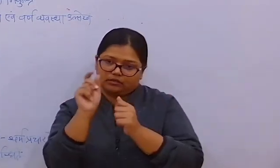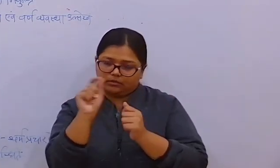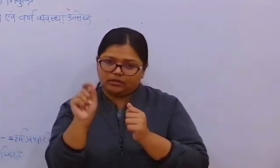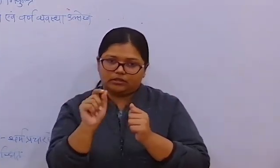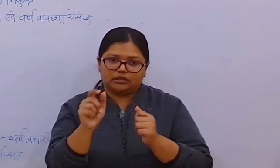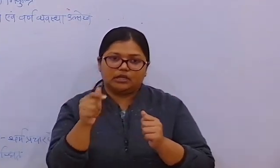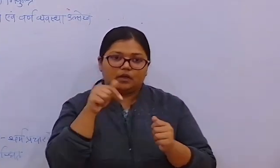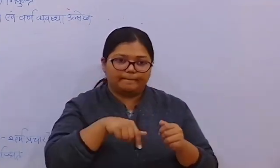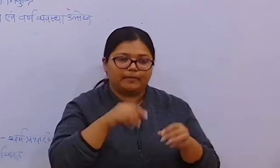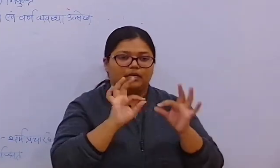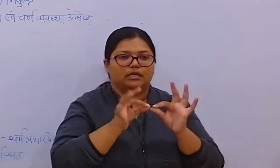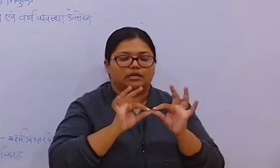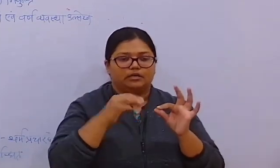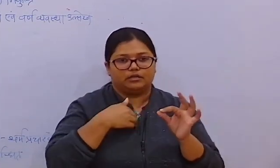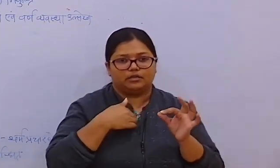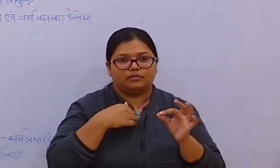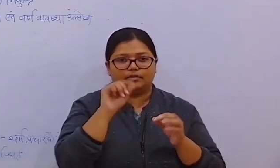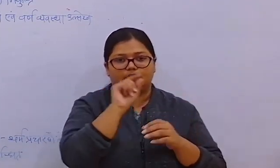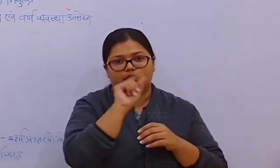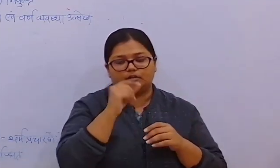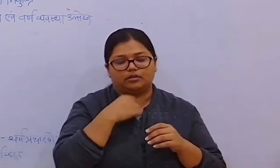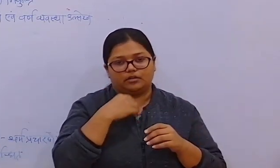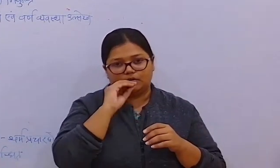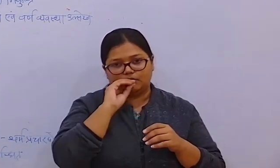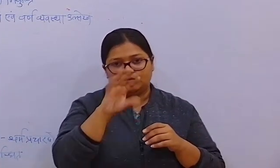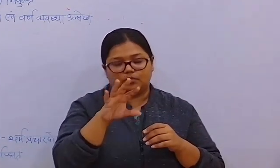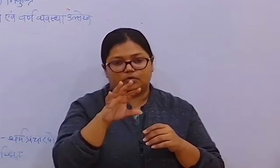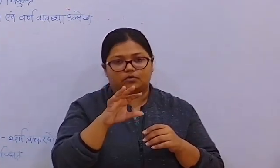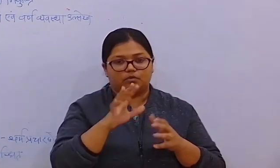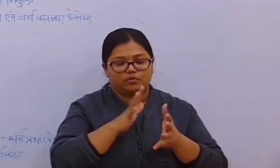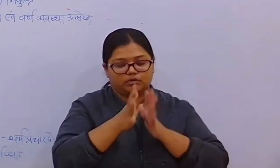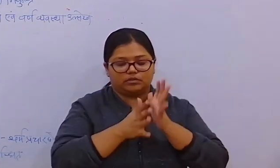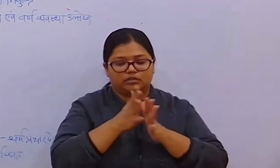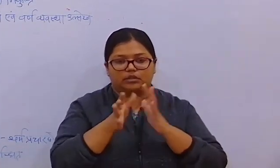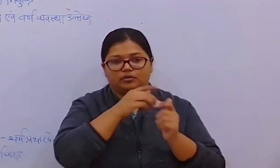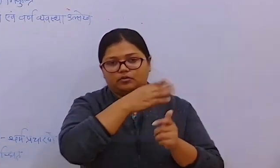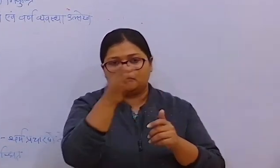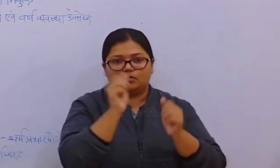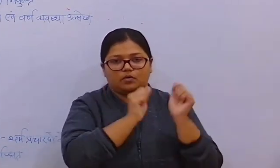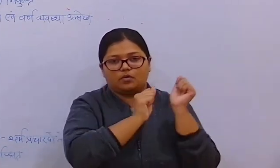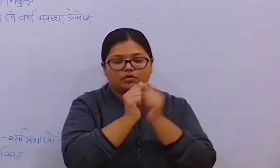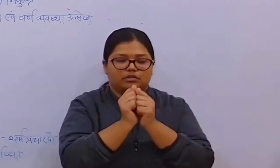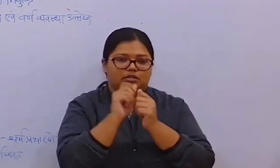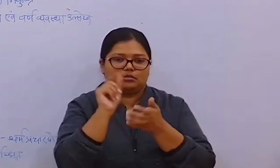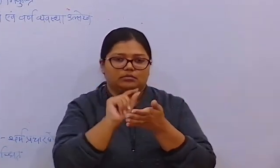ठोक है, 6 अलग अलग स्थानों से मिले हैं। तो सबसे पहला लिखो